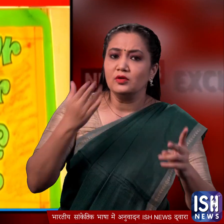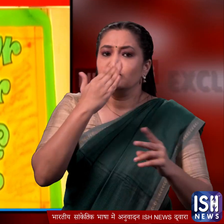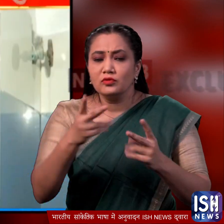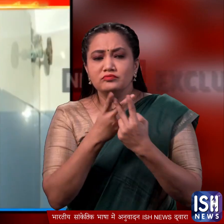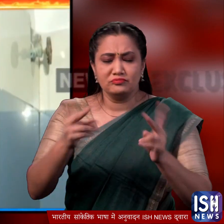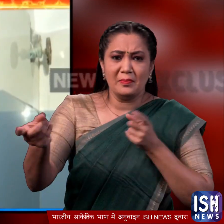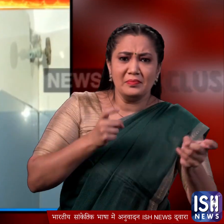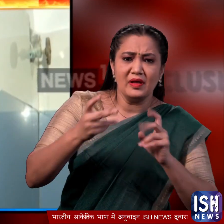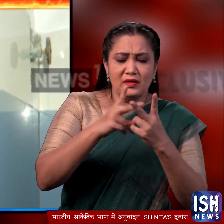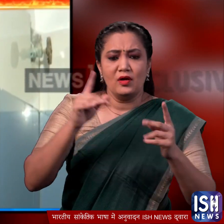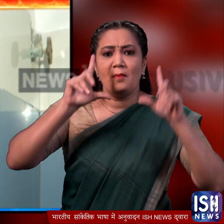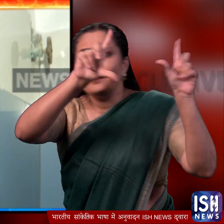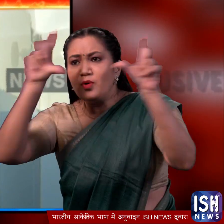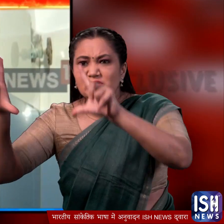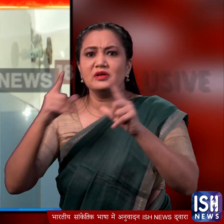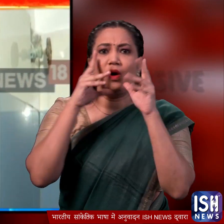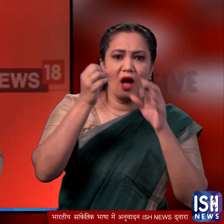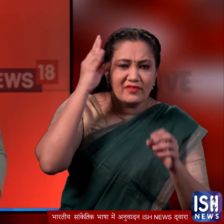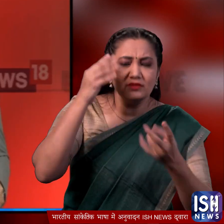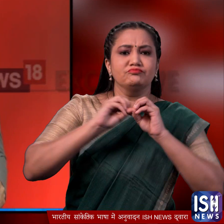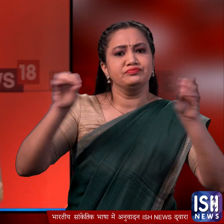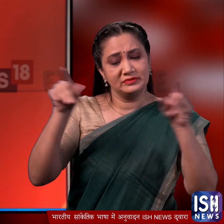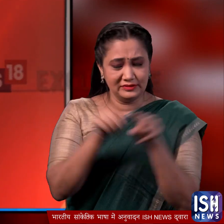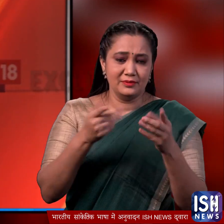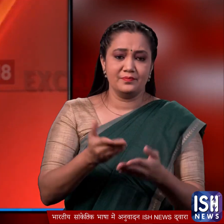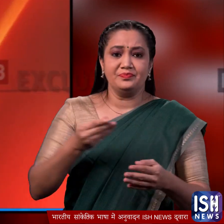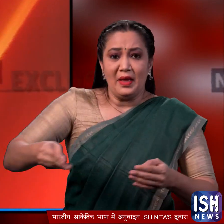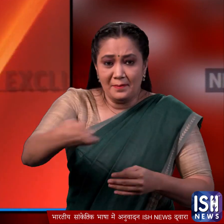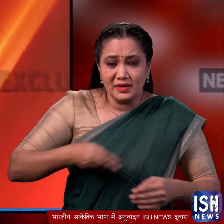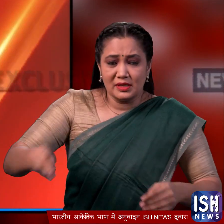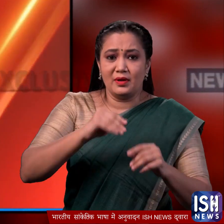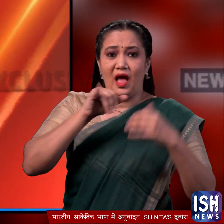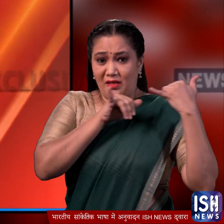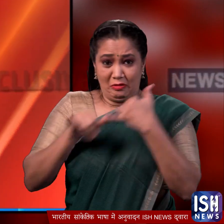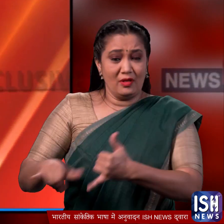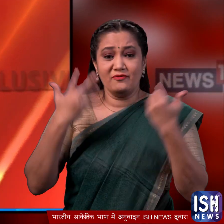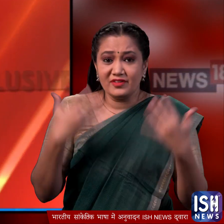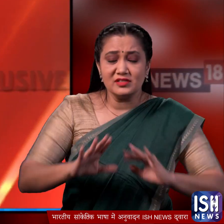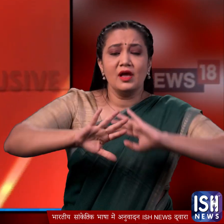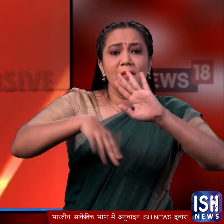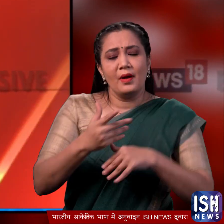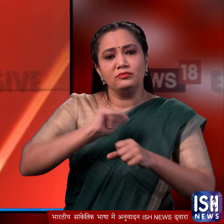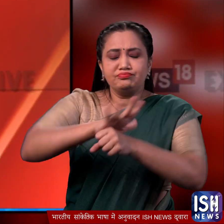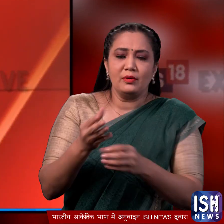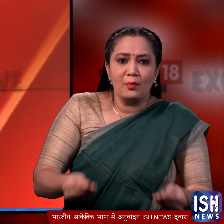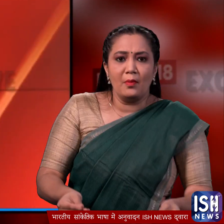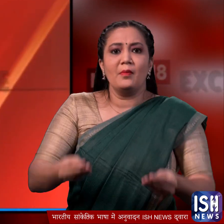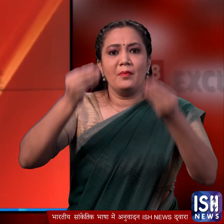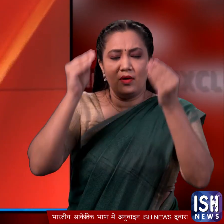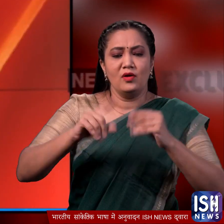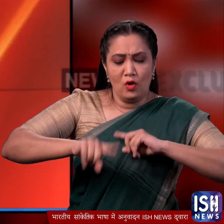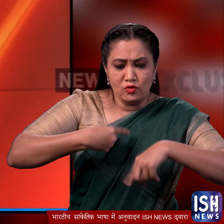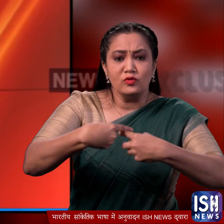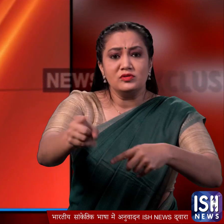स्कूल प्रबंधन की तरफ से जगह जगह पोस्टर चिपका दिए गए। सौभाग्य की बात है कि पश्चिम बंगाल में दुर्गा पूजा के बाद से महामारी फिर से बढ़ती दिख रही है और